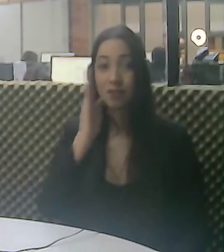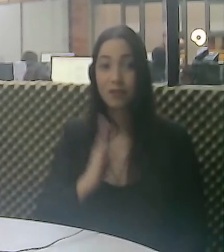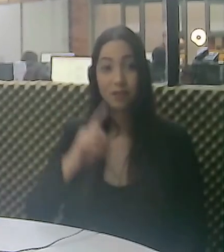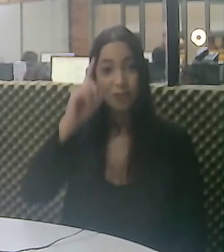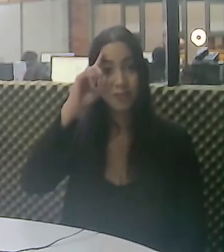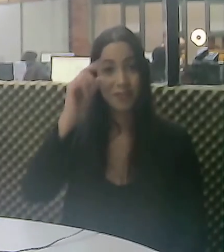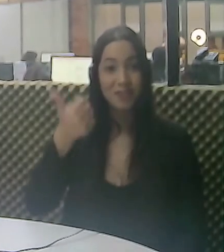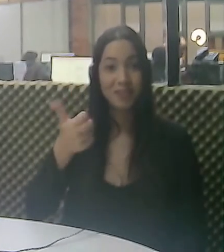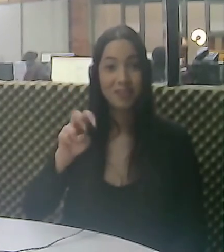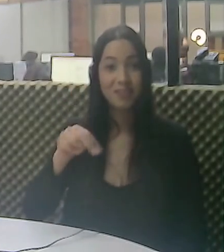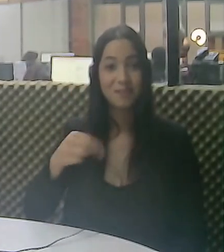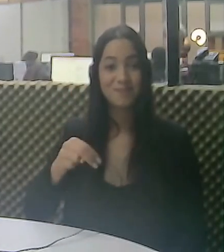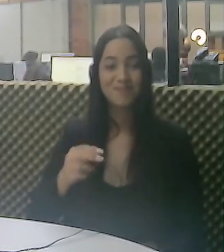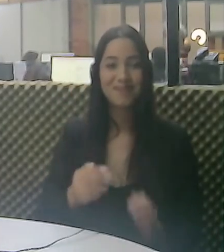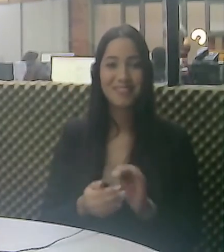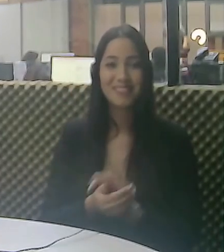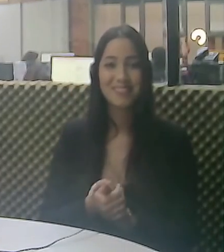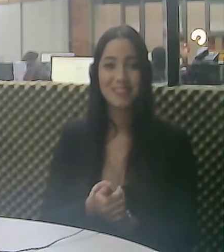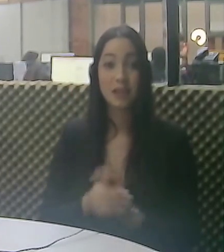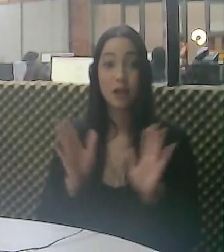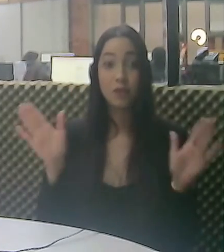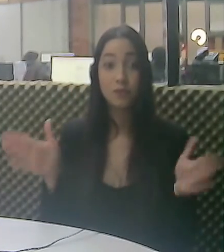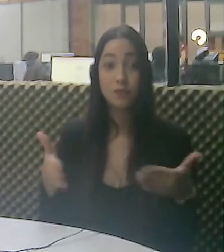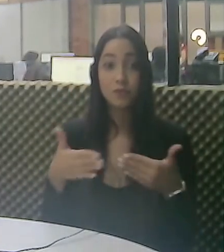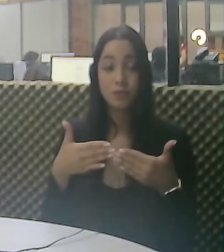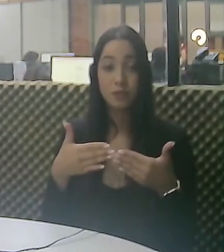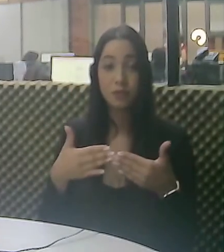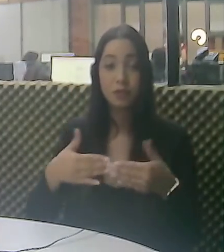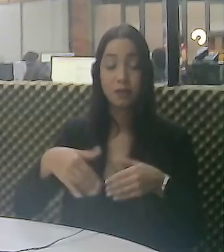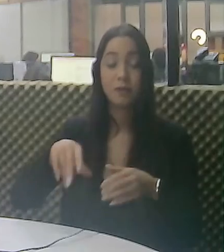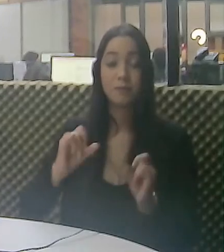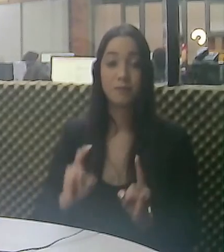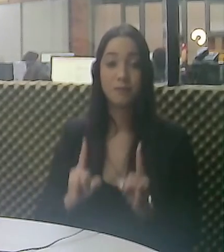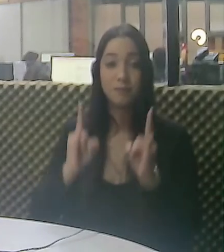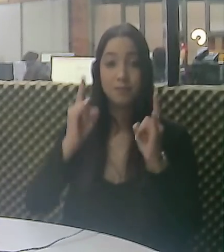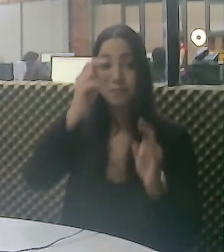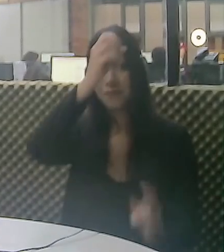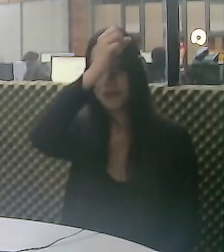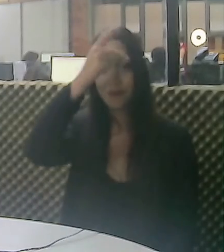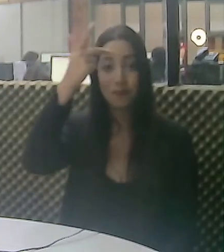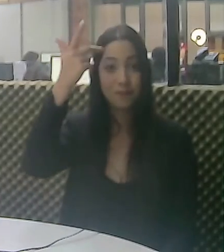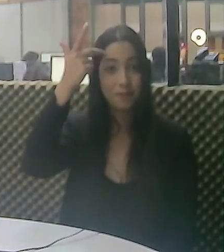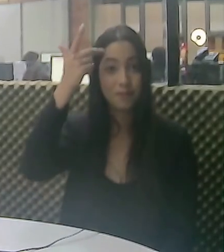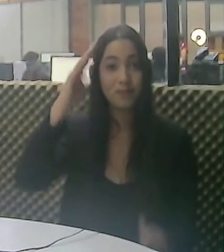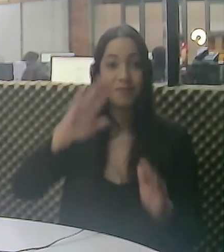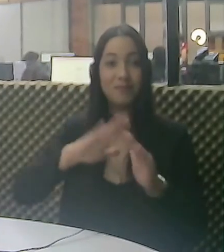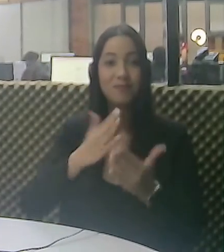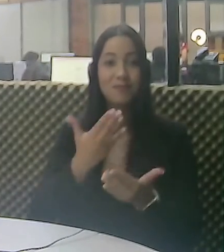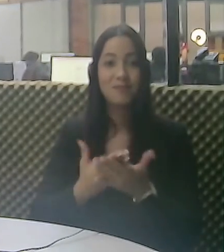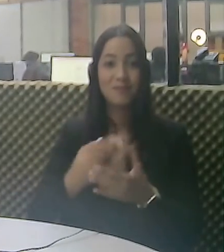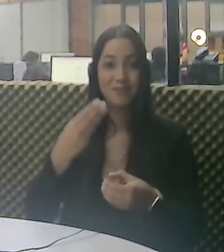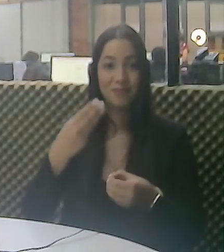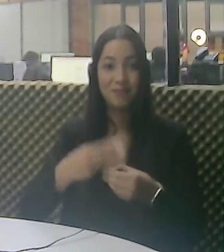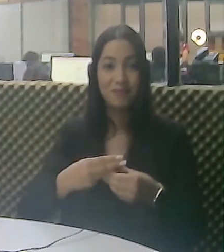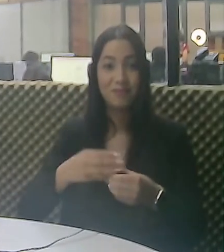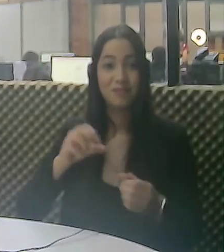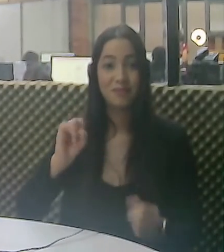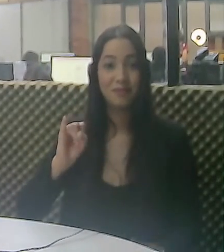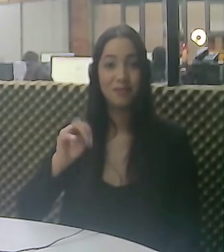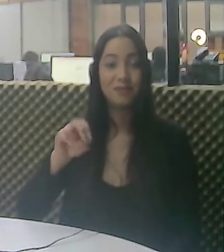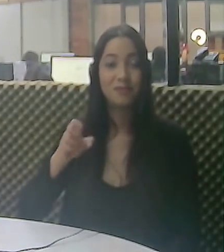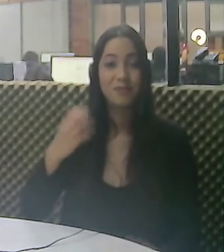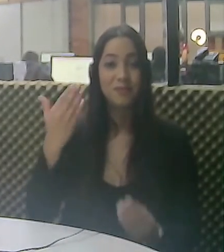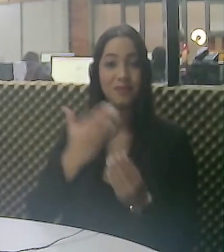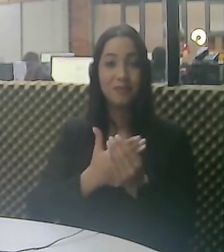no dia 15 de Novembro estarão fechados o Centro Administrativo Municipal as escolas municipais o cine